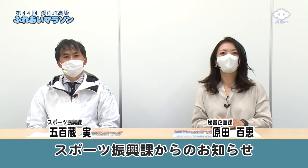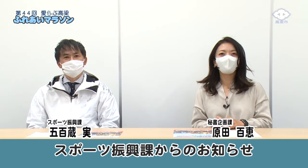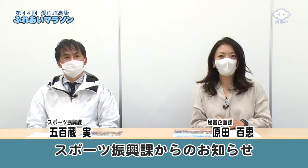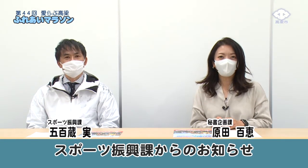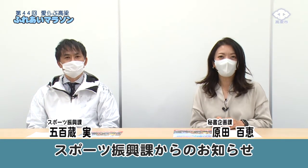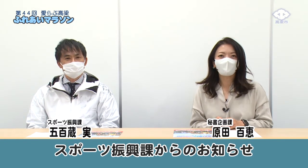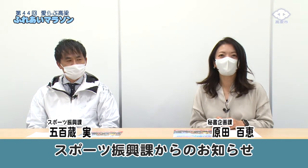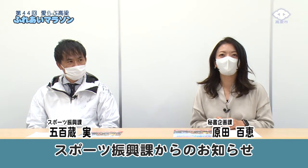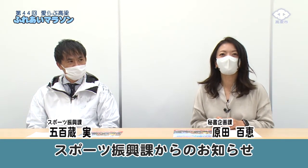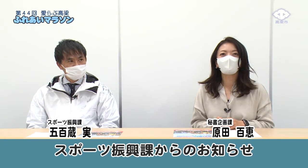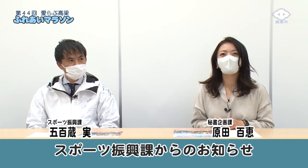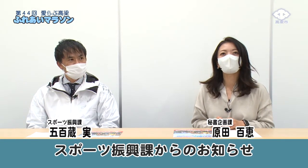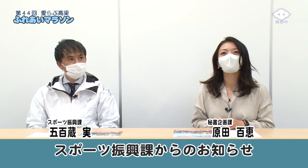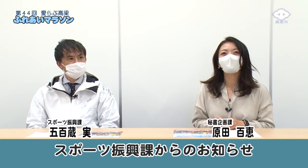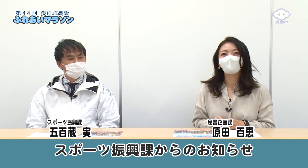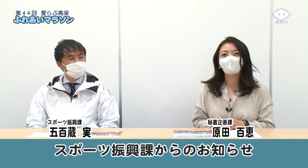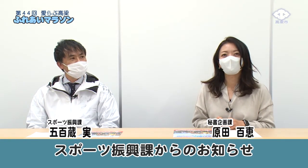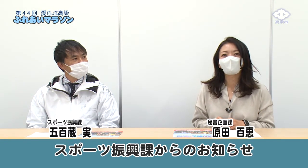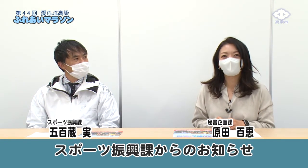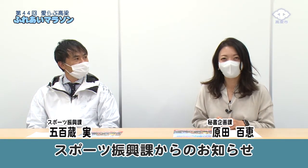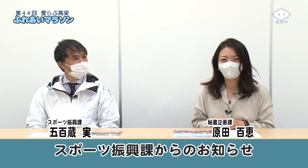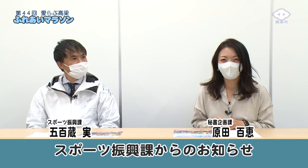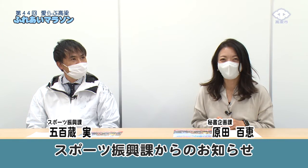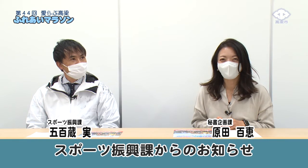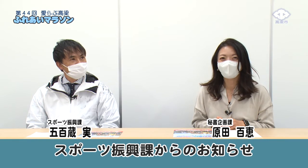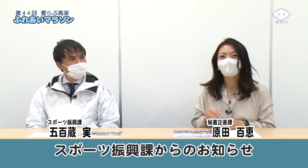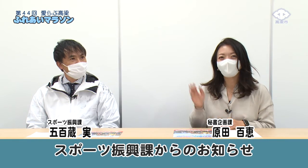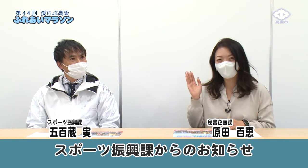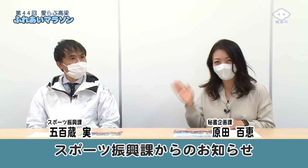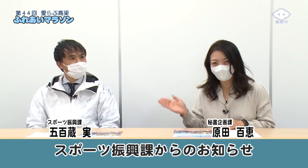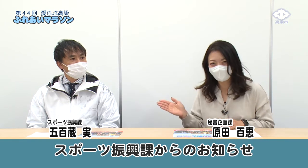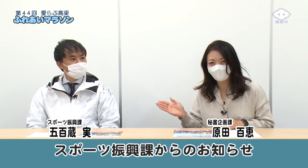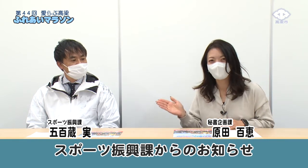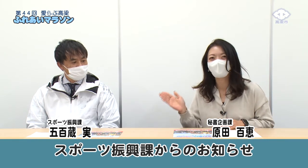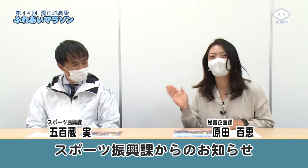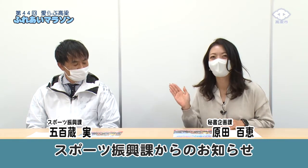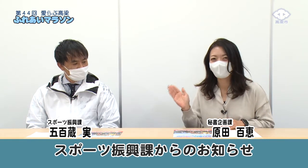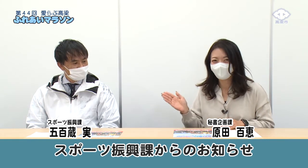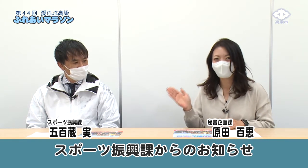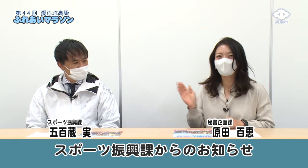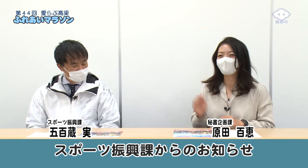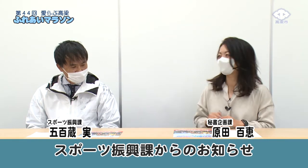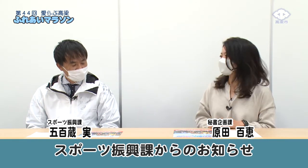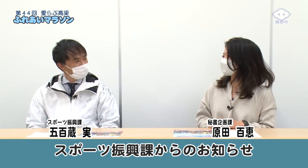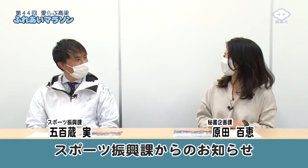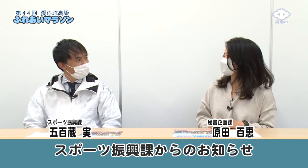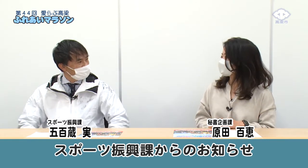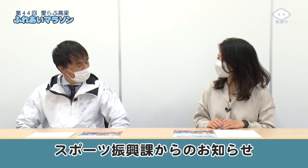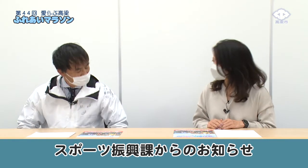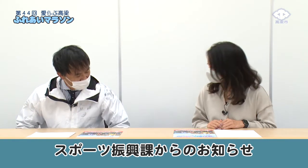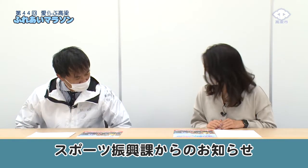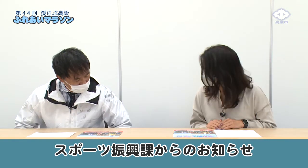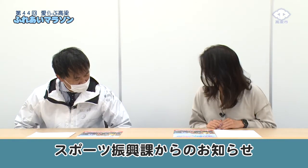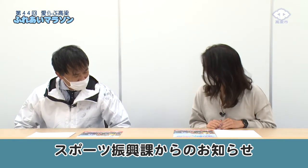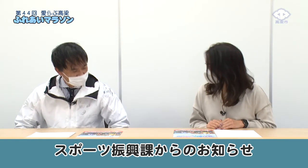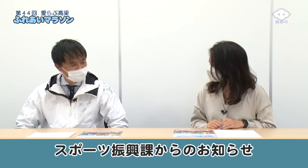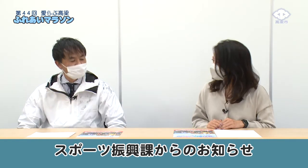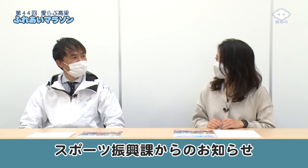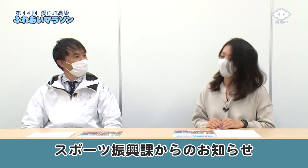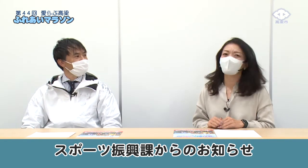今回はスポーツ振興課からのお知らせということで鎧さんにご紹介いただきます。よろしくお願いいたします。 はい、よろしくお願いします。 はい、鎧さん